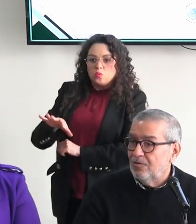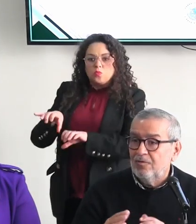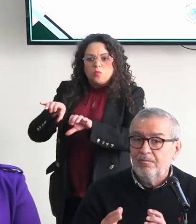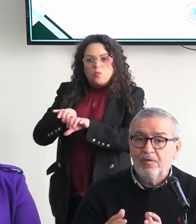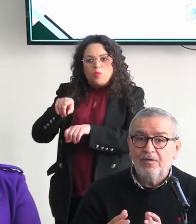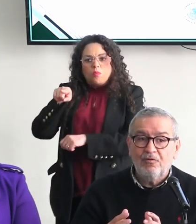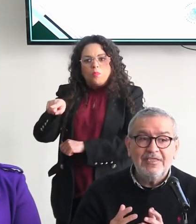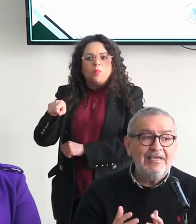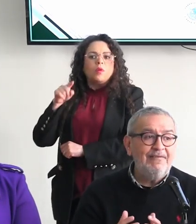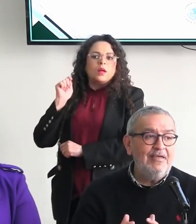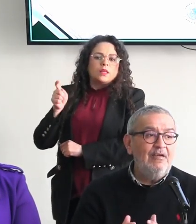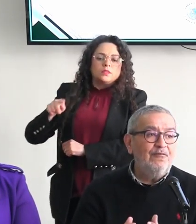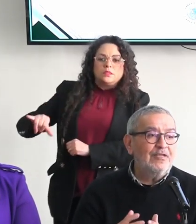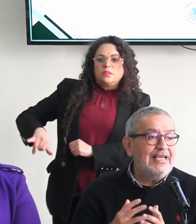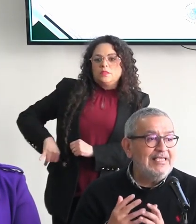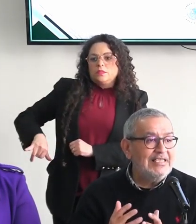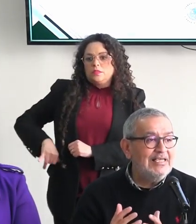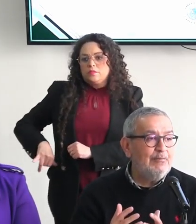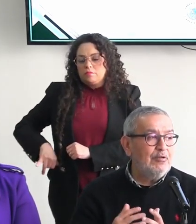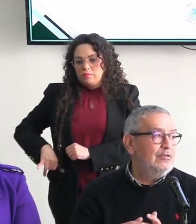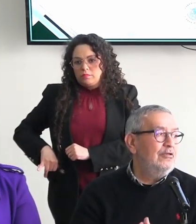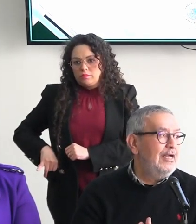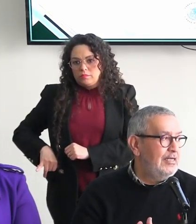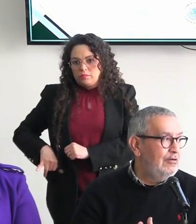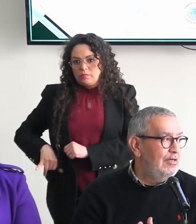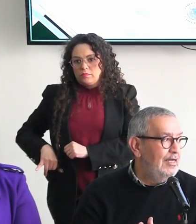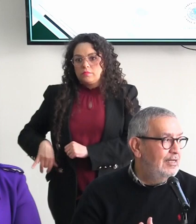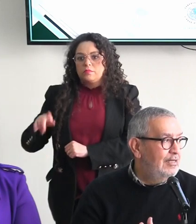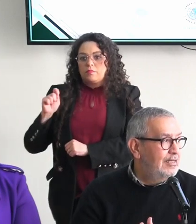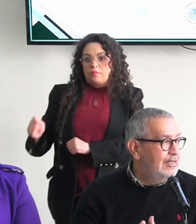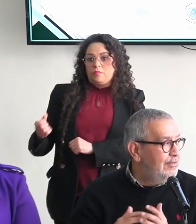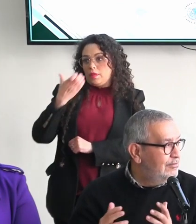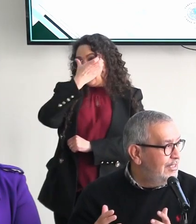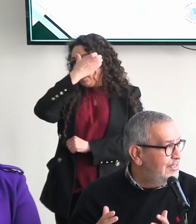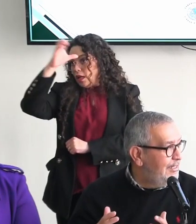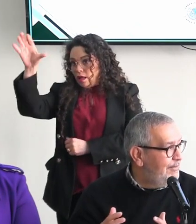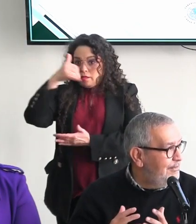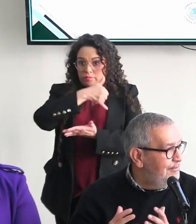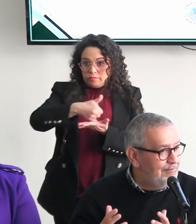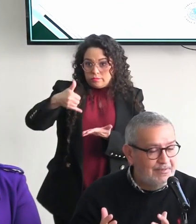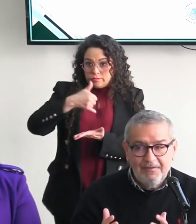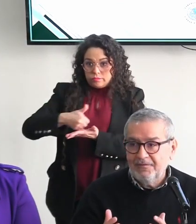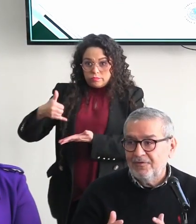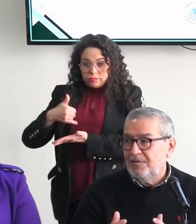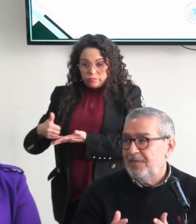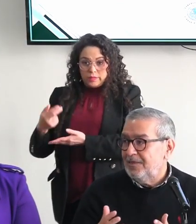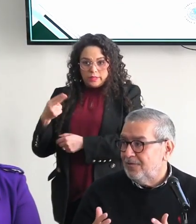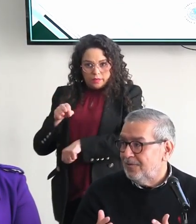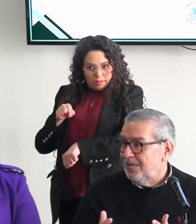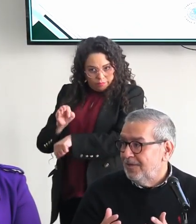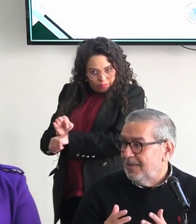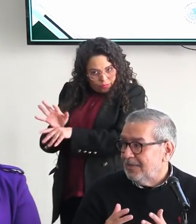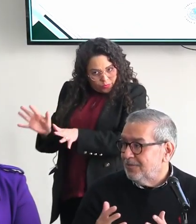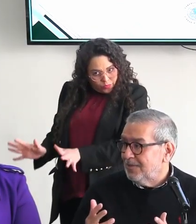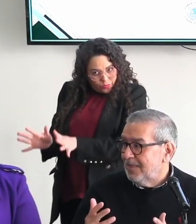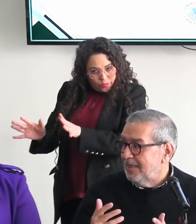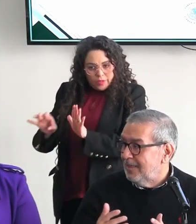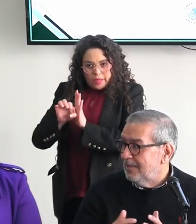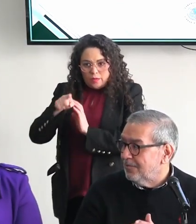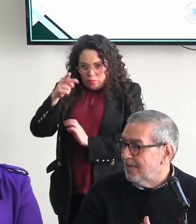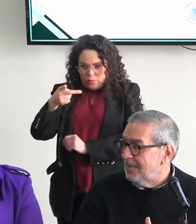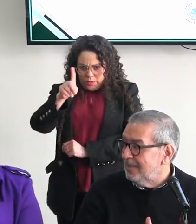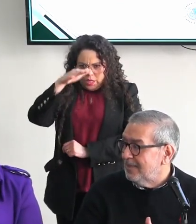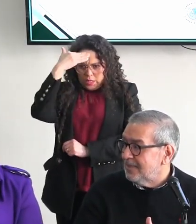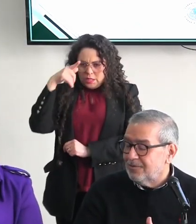que no conlleve fortalecer la producción agrícola. Que ustedes saben, Xochimilco, la